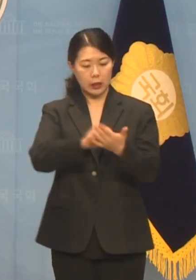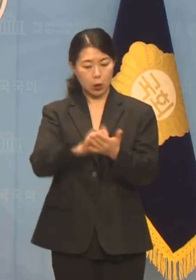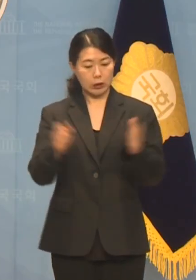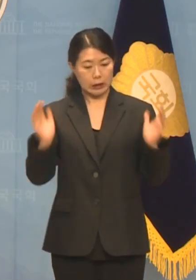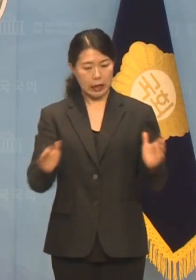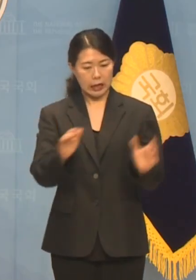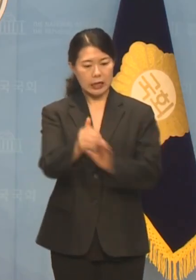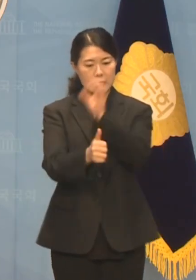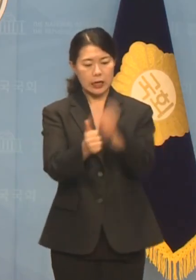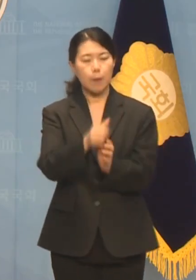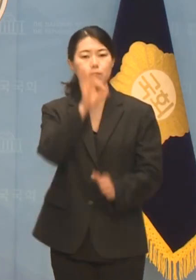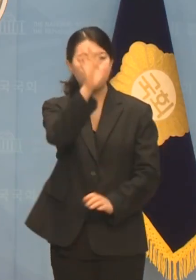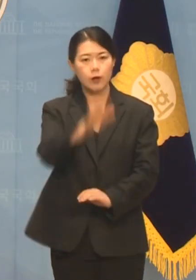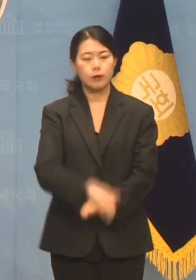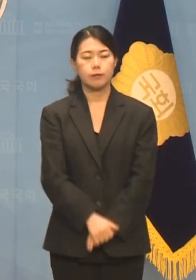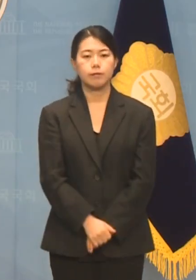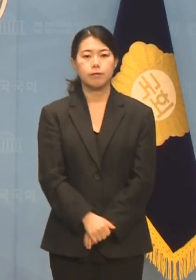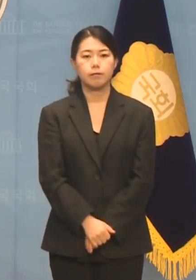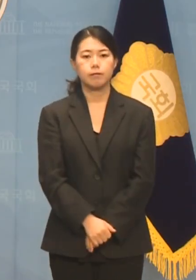규정했습니다.